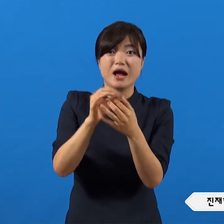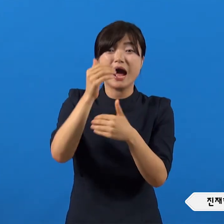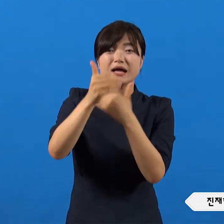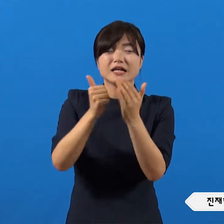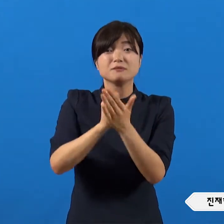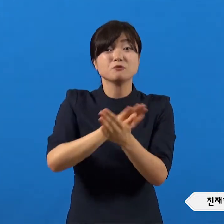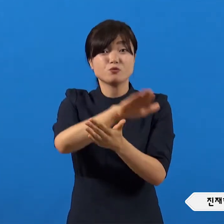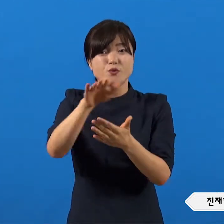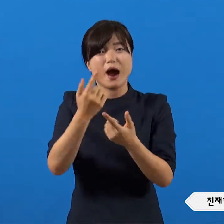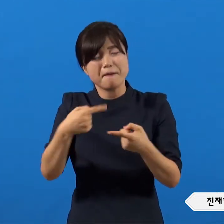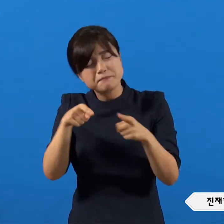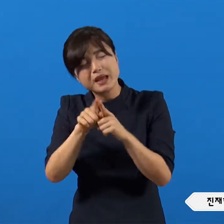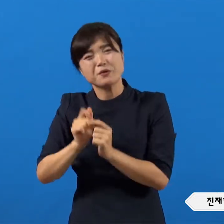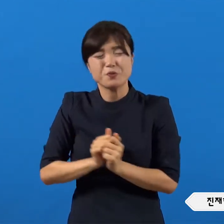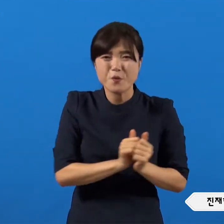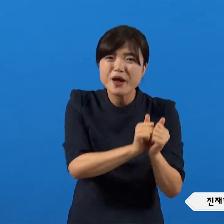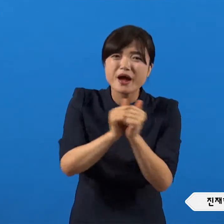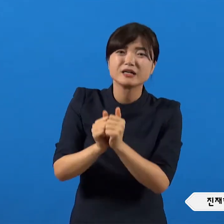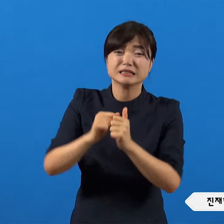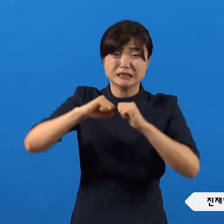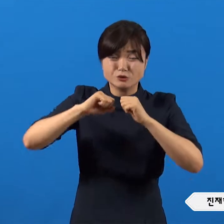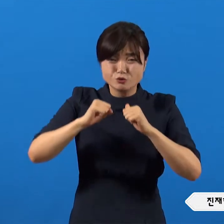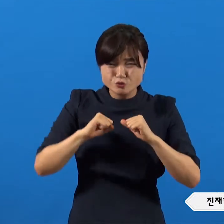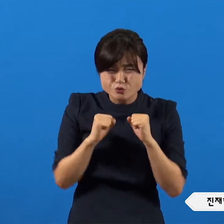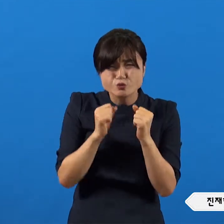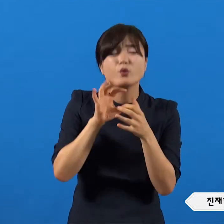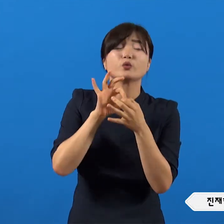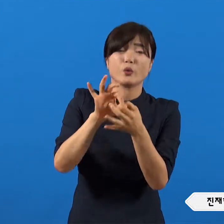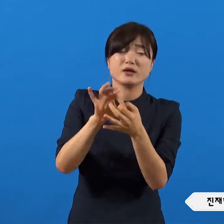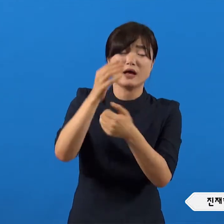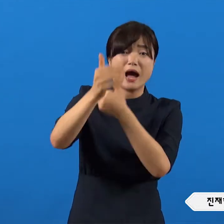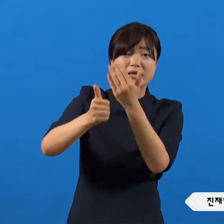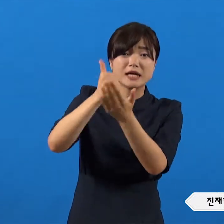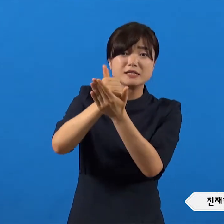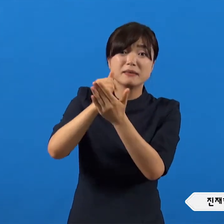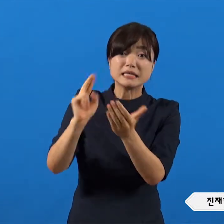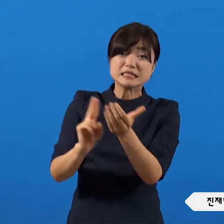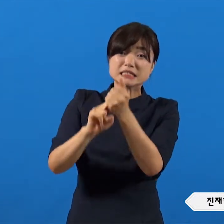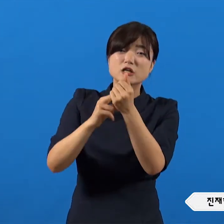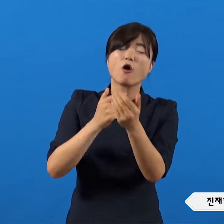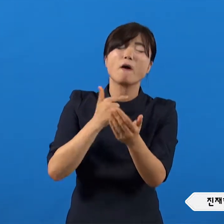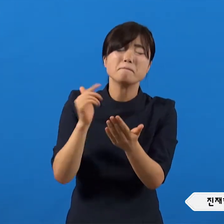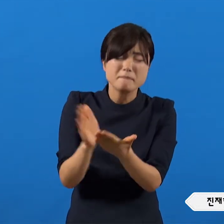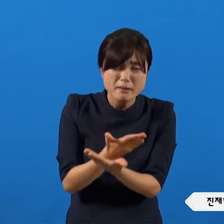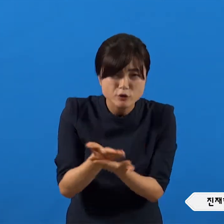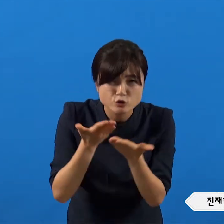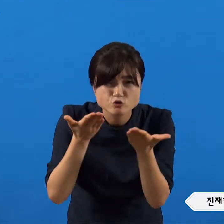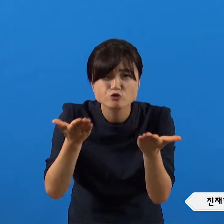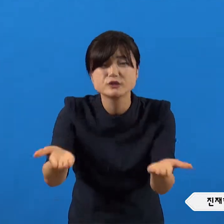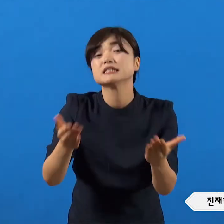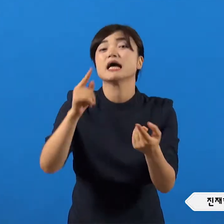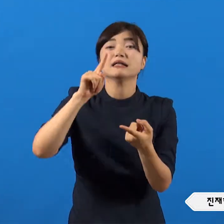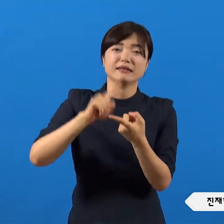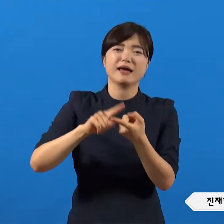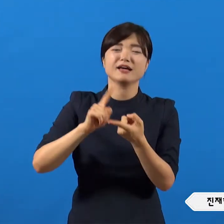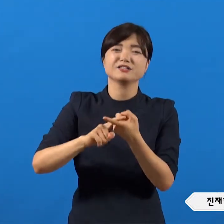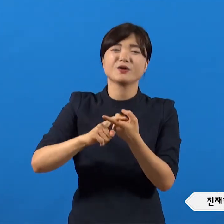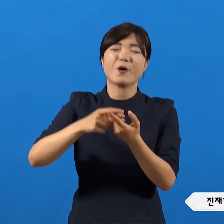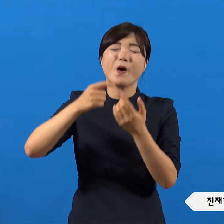우리와 동행하시고 그 순종을 통해서 하나님이 기적을 베푸시는 모습을 보기